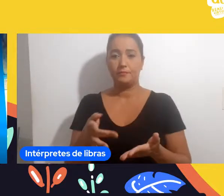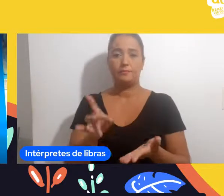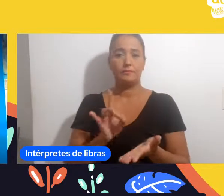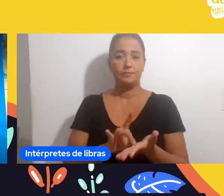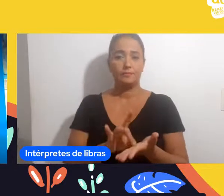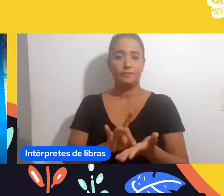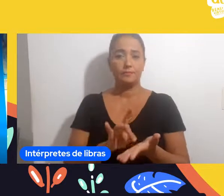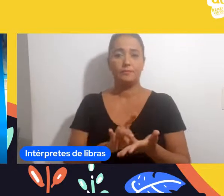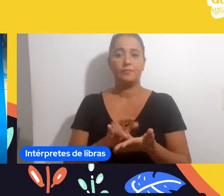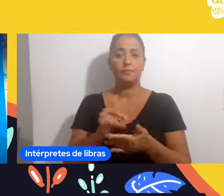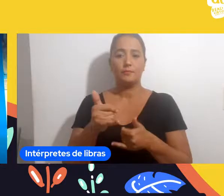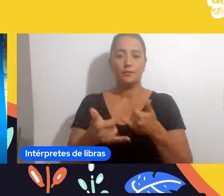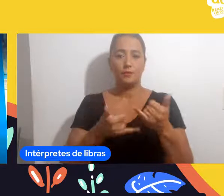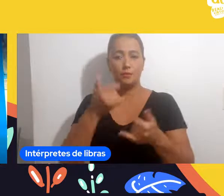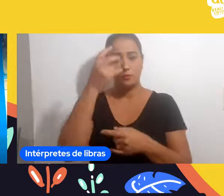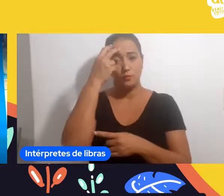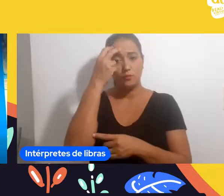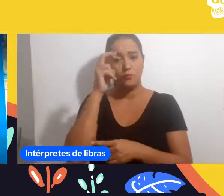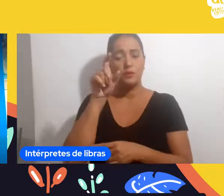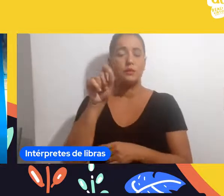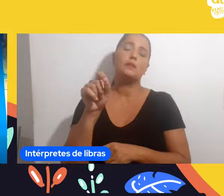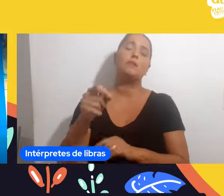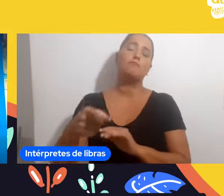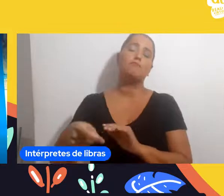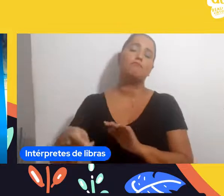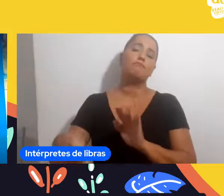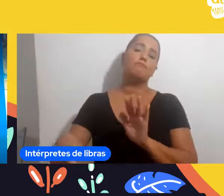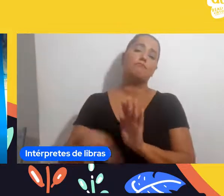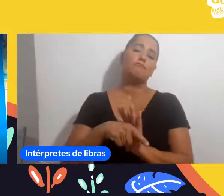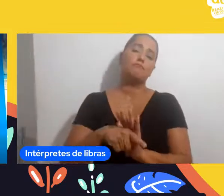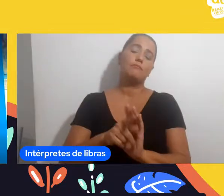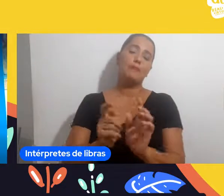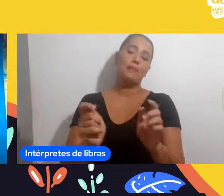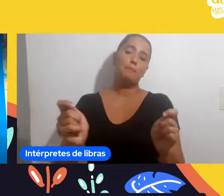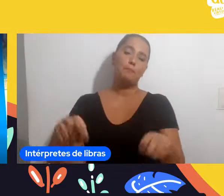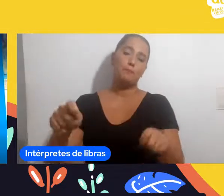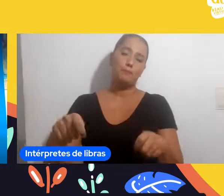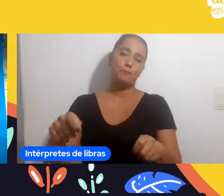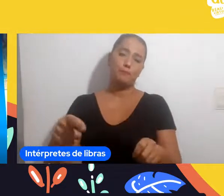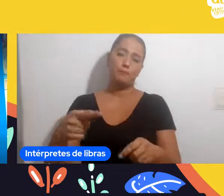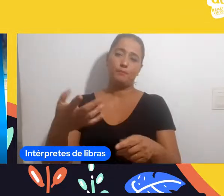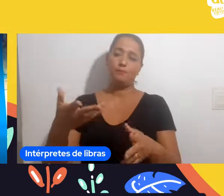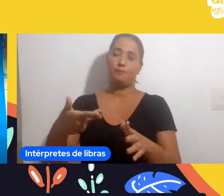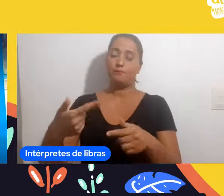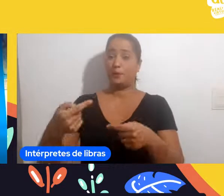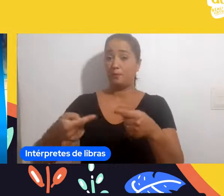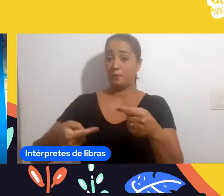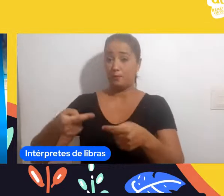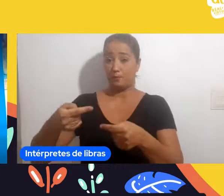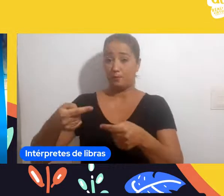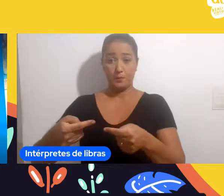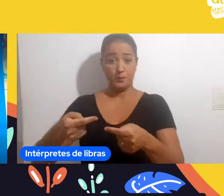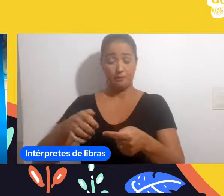suas culturas e suas forças, né? Suas potências, suas políticas e